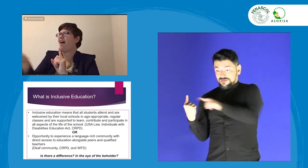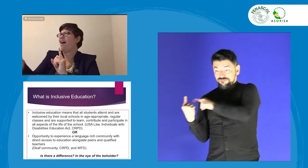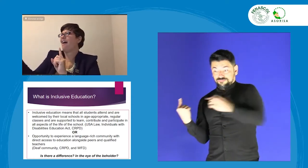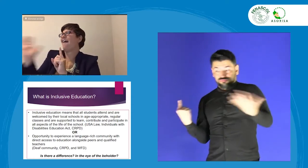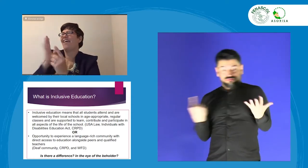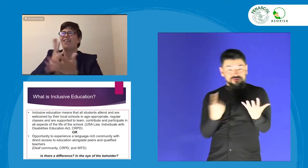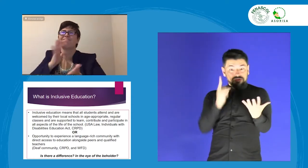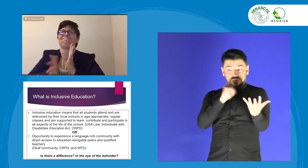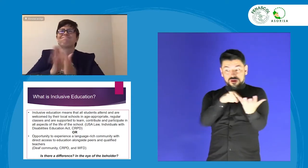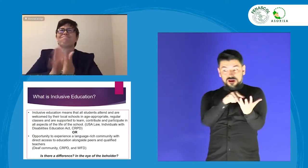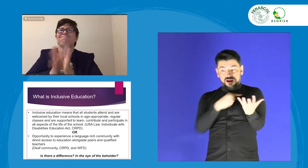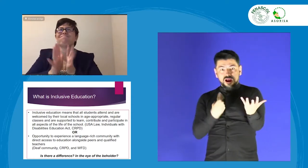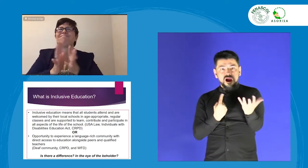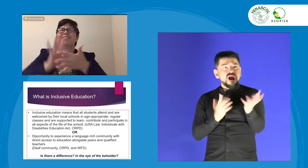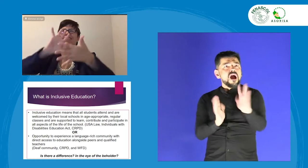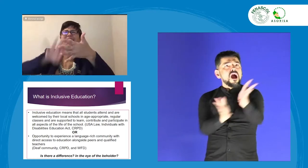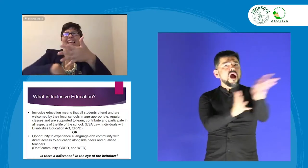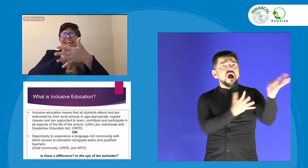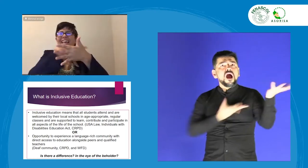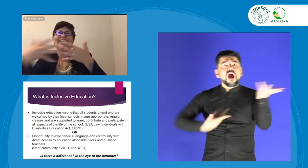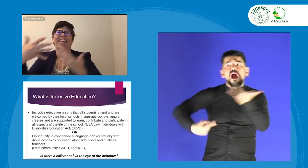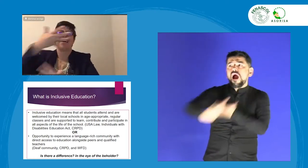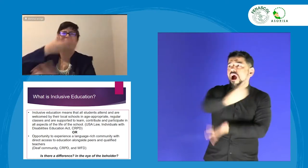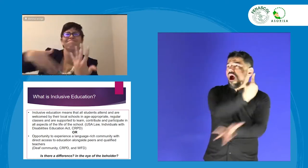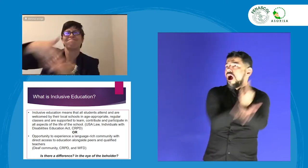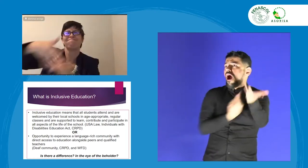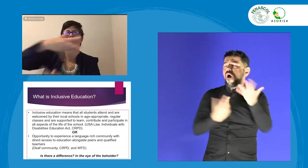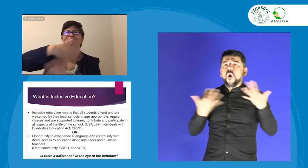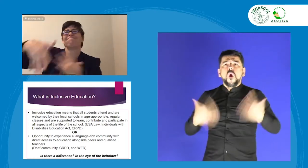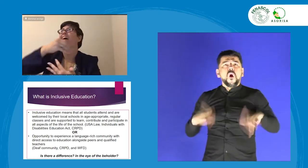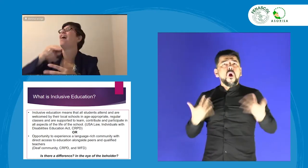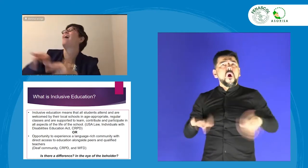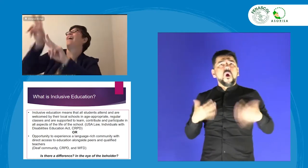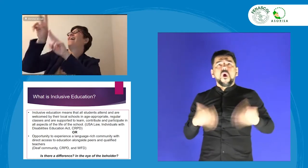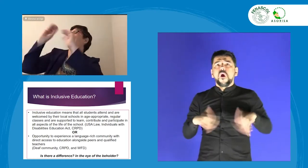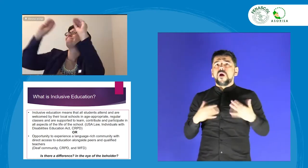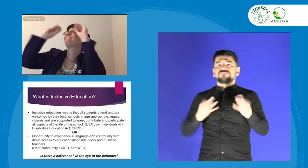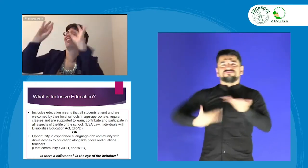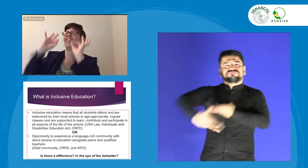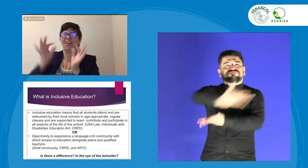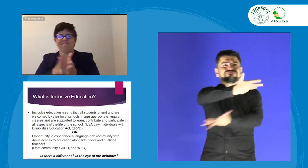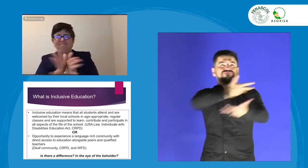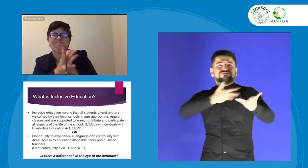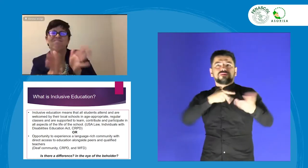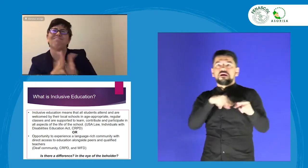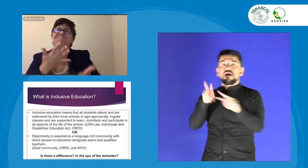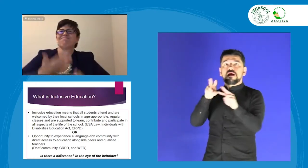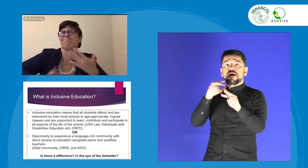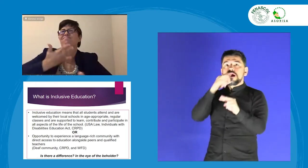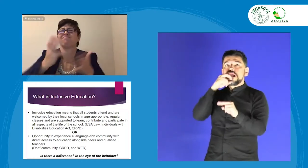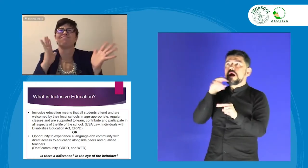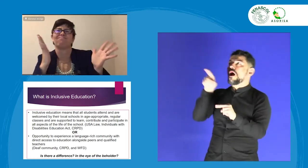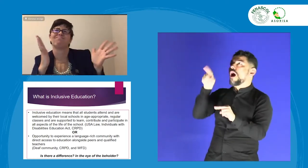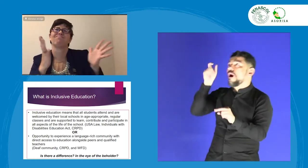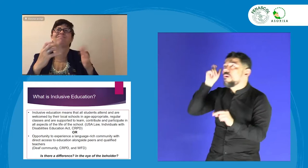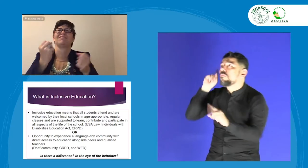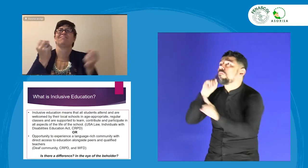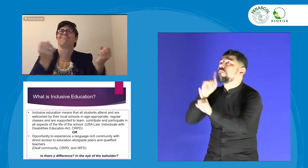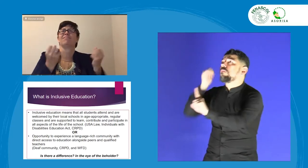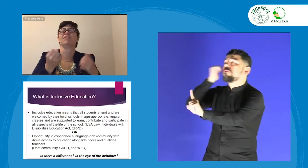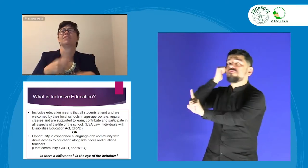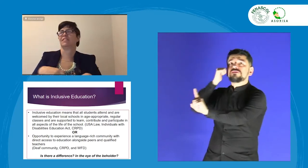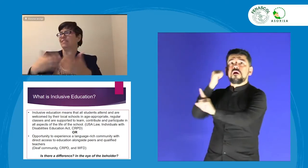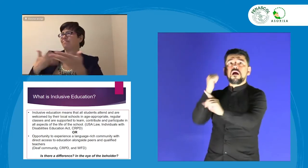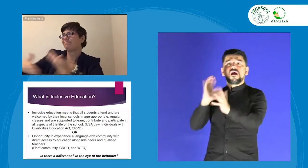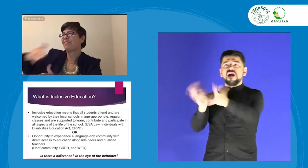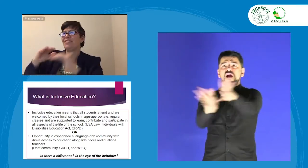o niña sorda que inicia su etapa escolar, pues debe tener la lengua de señas